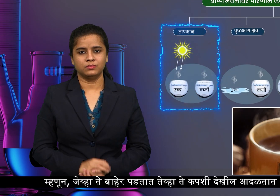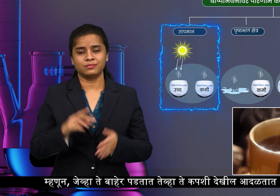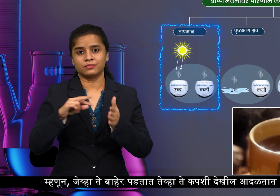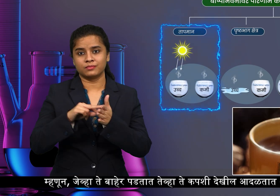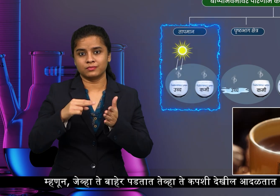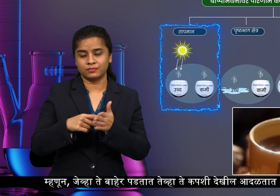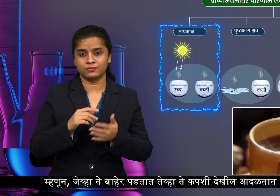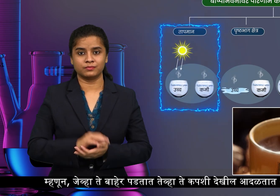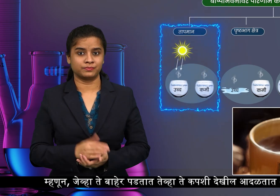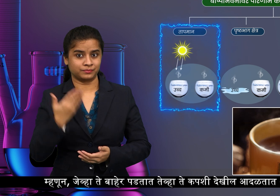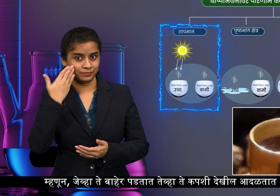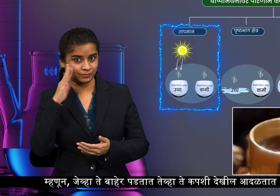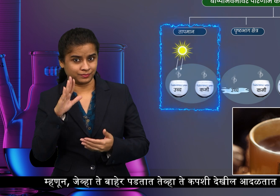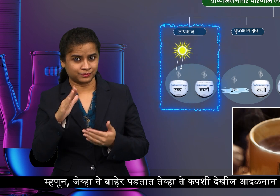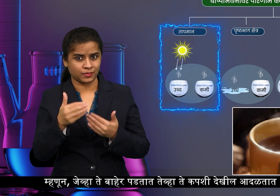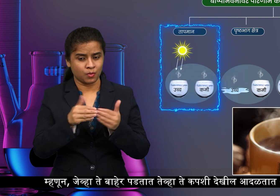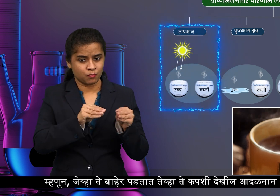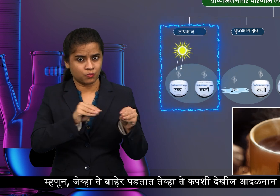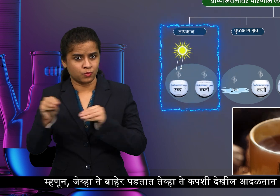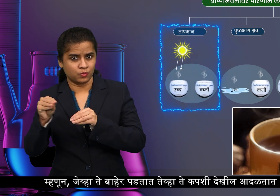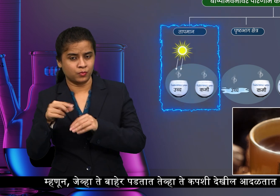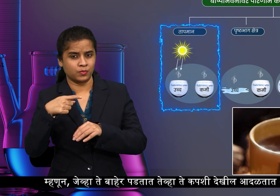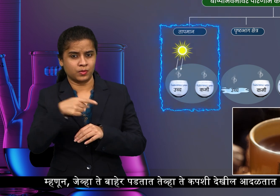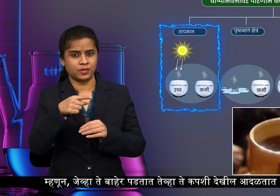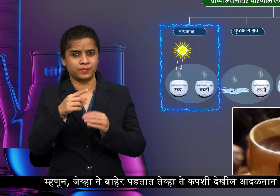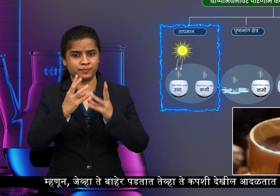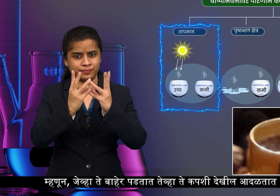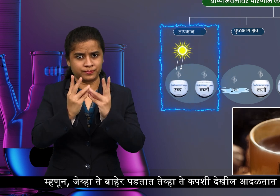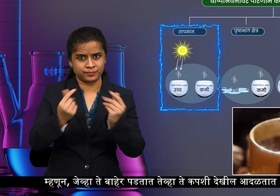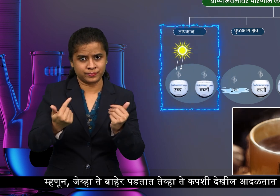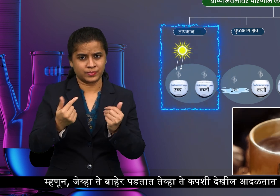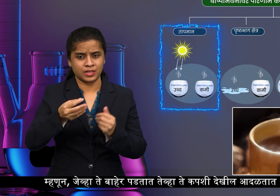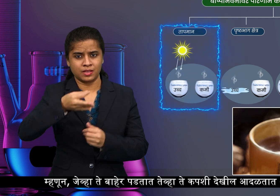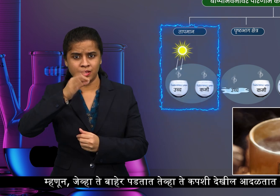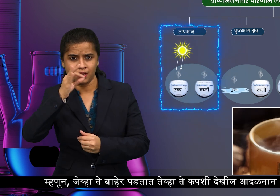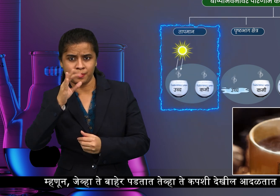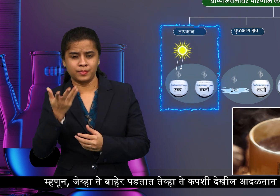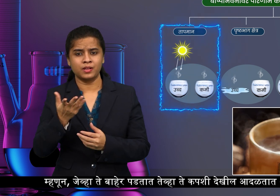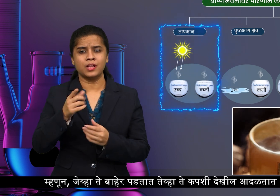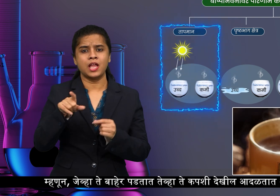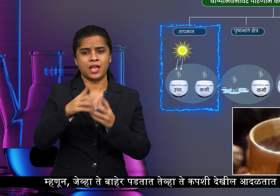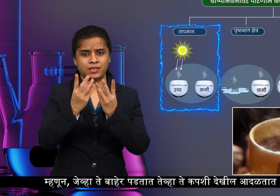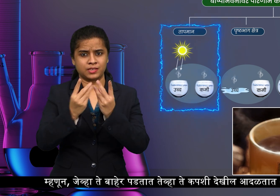म्हणून जेव्हा ते बाहेर पडतात तेव्हा ते कपाशी देखील आदळतात आणि घनरूप घेतात.